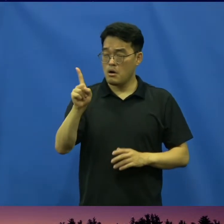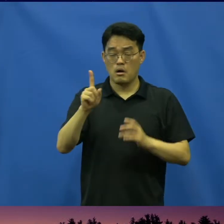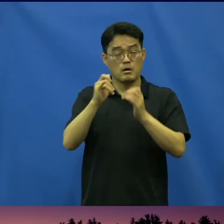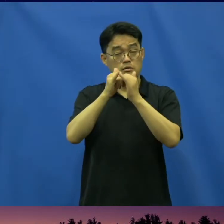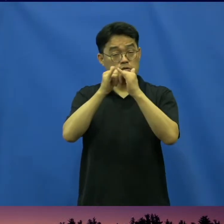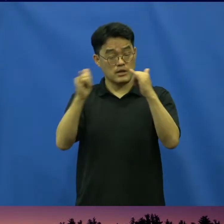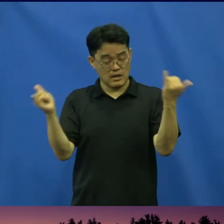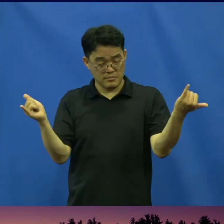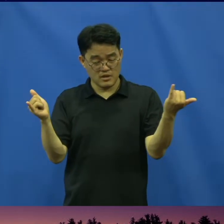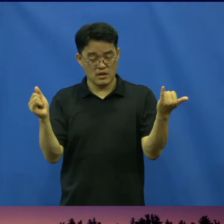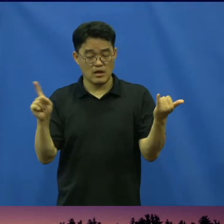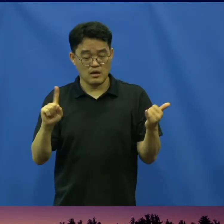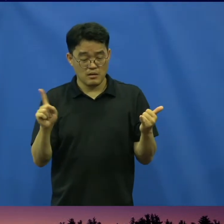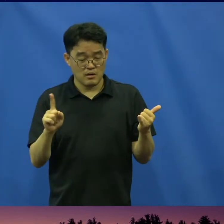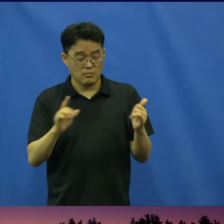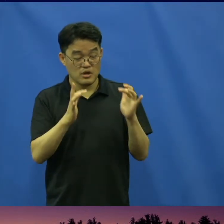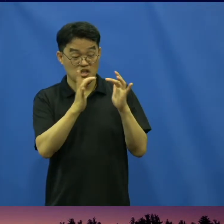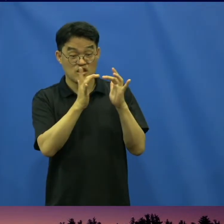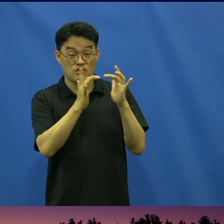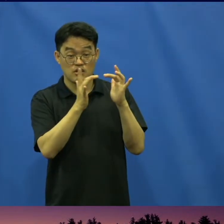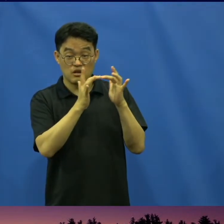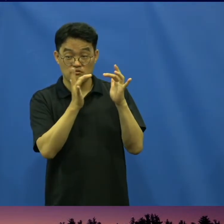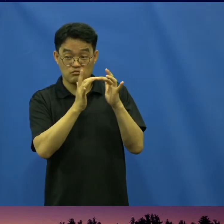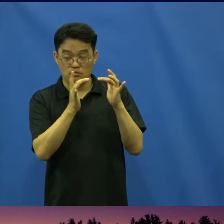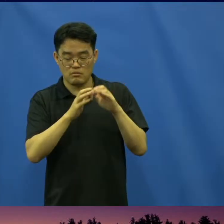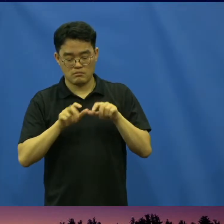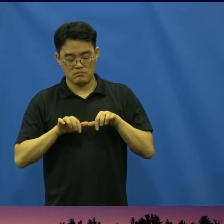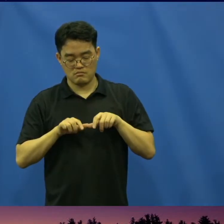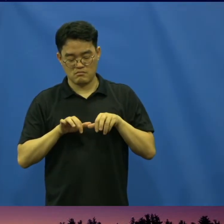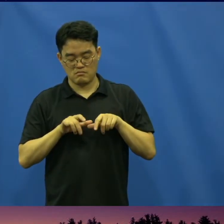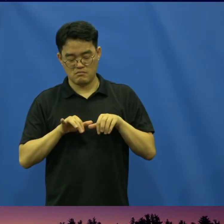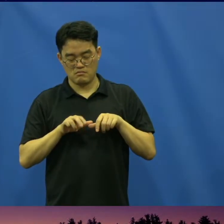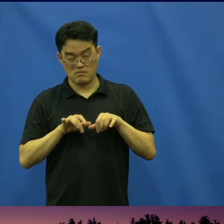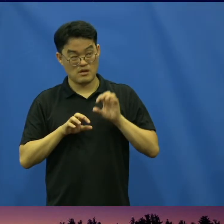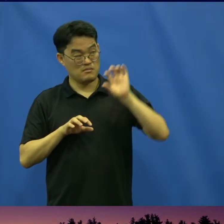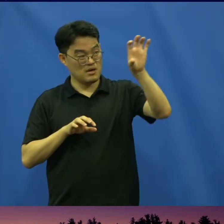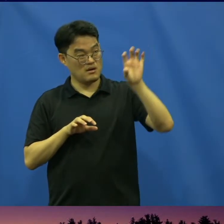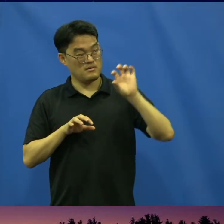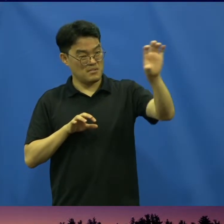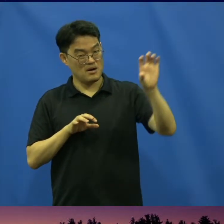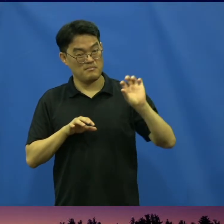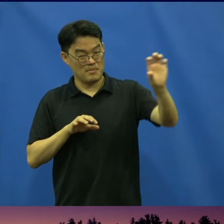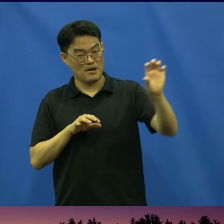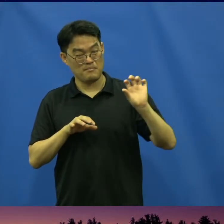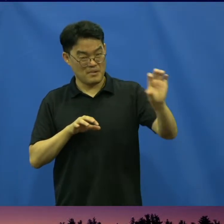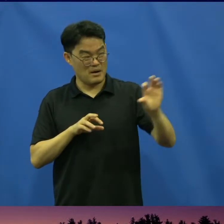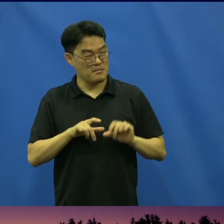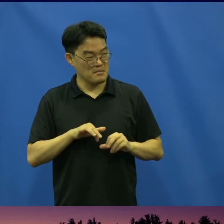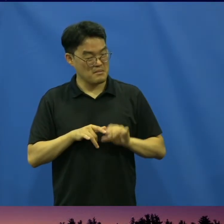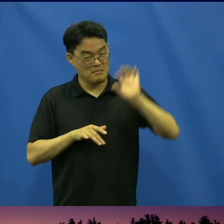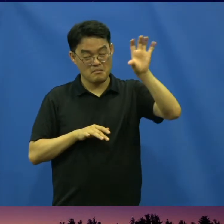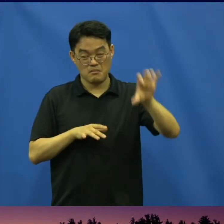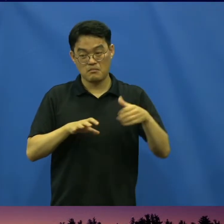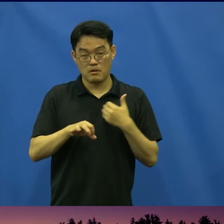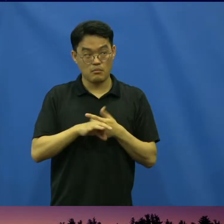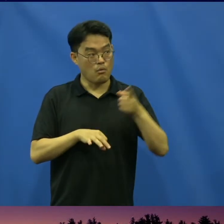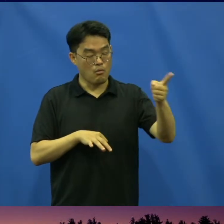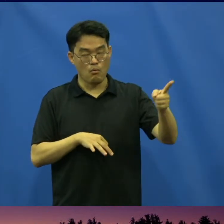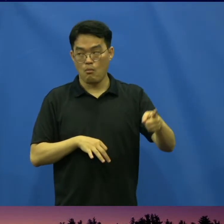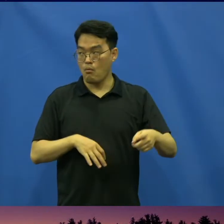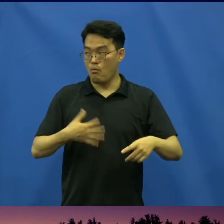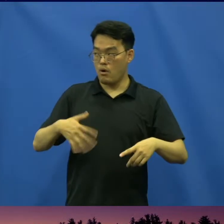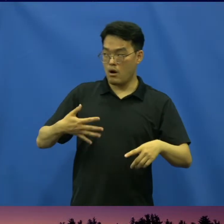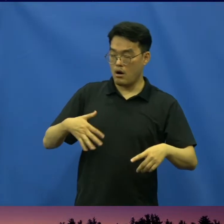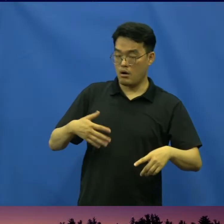불안하게 만들었던 적이 있어요. 상당한 식견을 갖고 있어서 그 사람이 누구인가에 대해서 그 말을 막 촉각을 곤두세웠는데 나중에 그 사람을